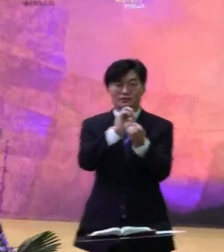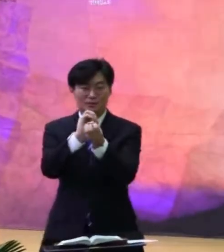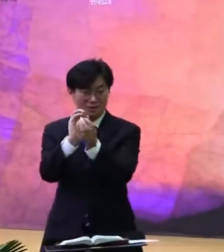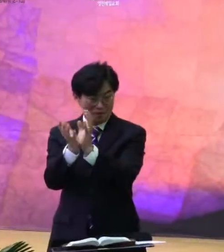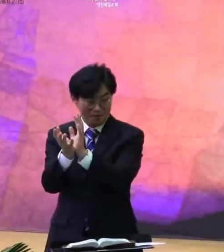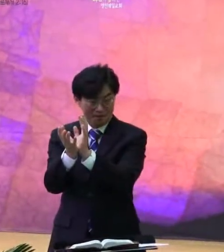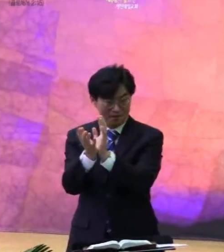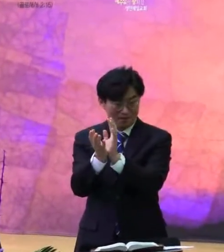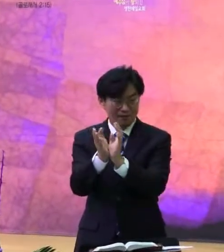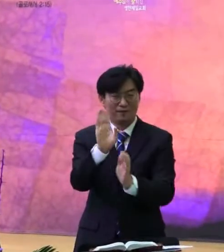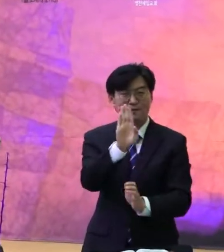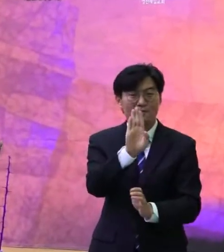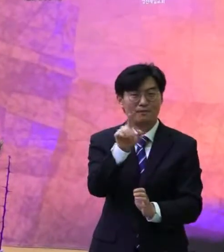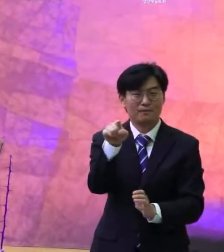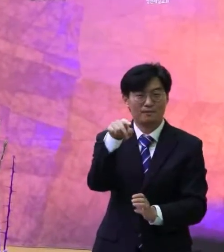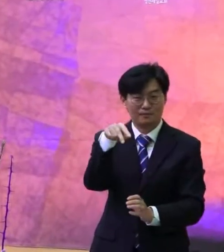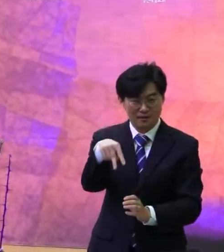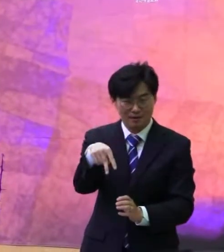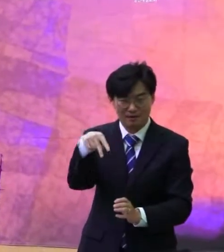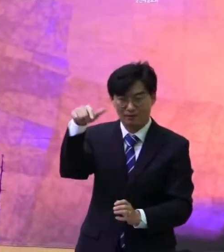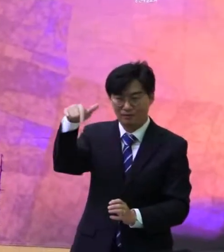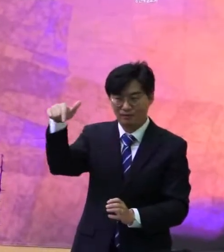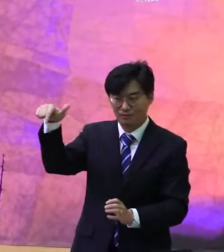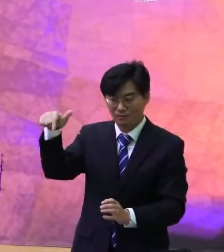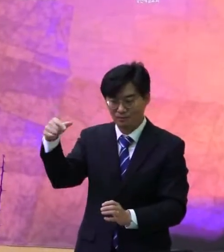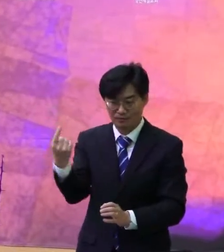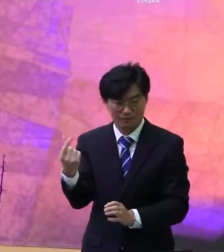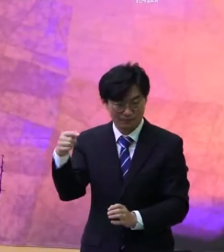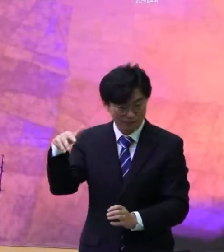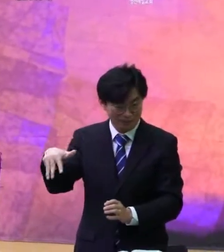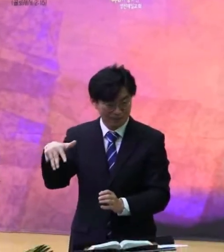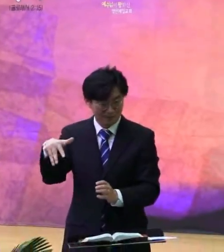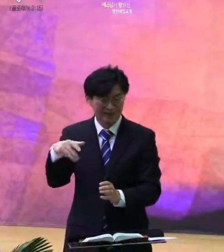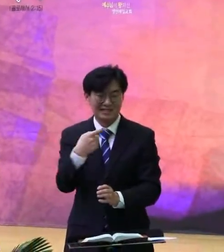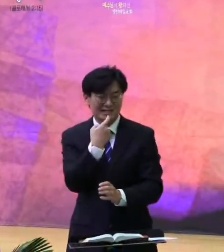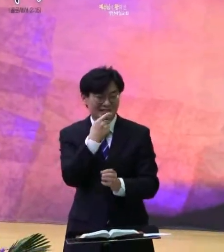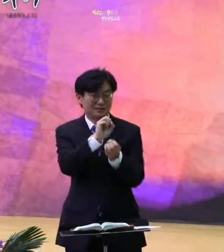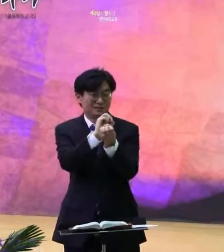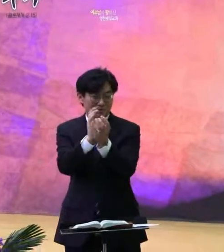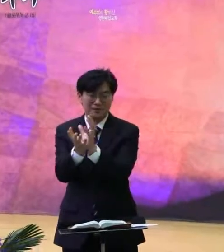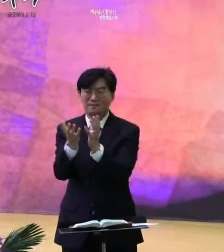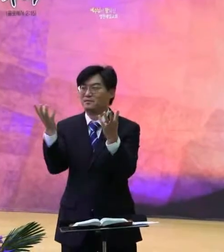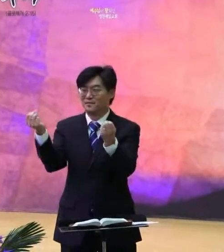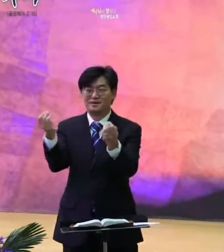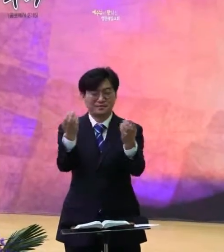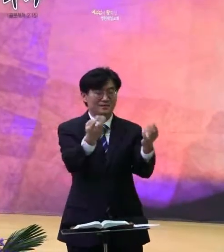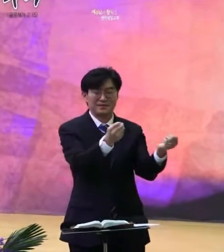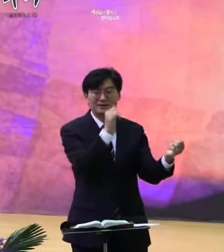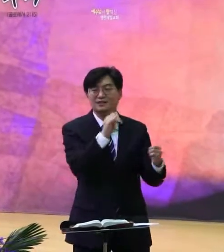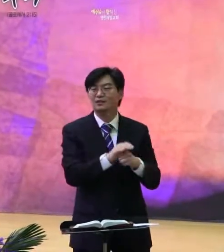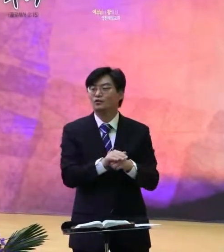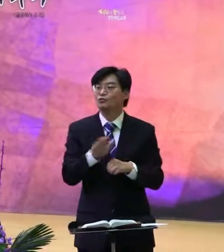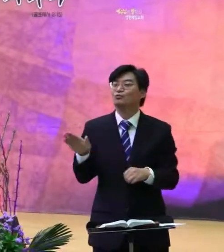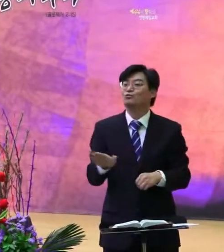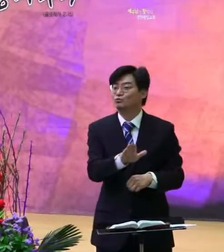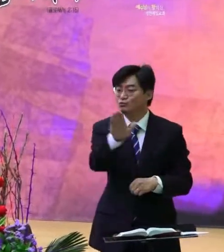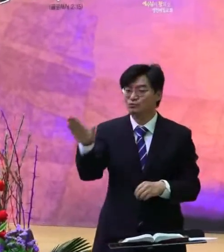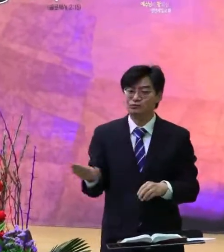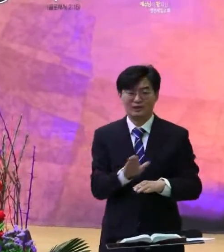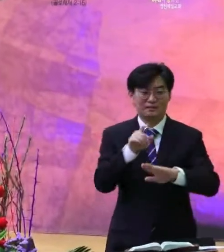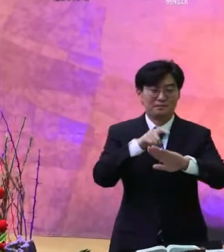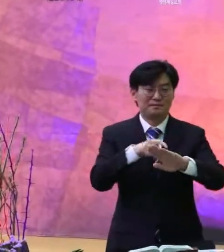보시죠? 예, 어디를 봐도 요즘 이제 꽃이 예쁘게 피어가고 있는데, 저 여러분의 신앙에도 꽃이 피기를